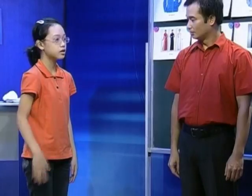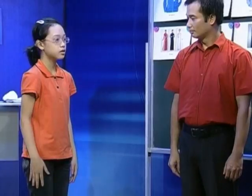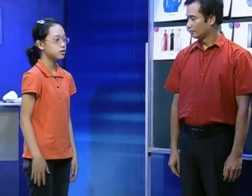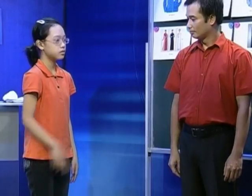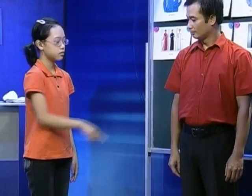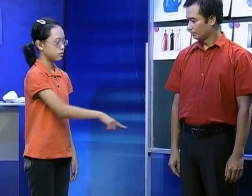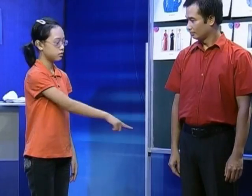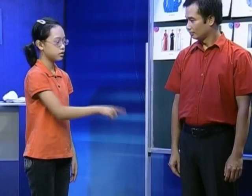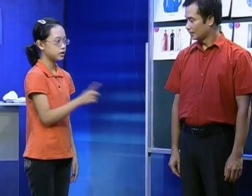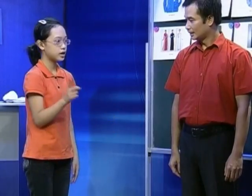Đố bạn biết đây là quần gì?